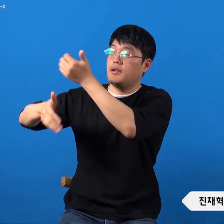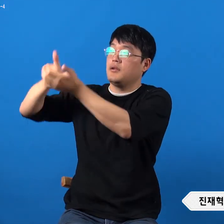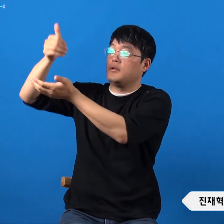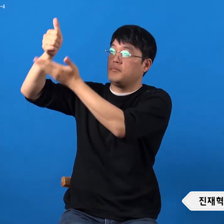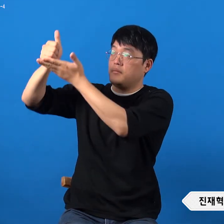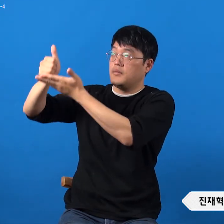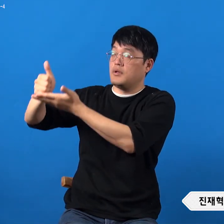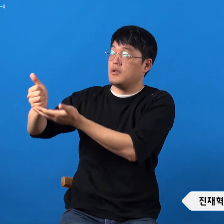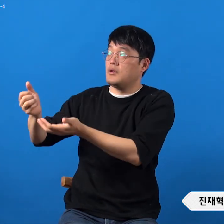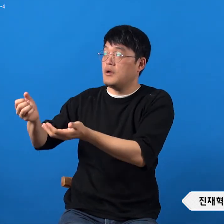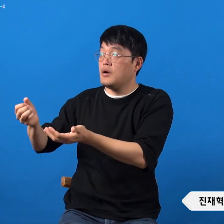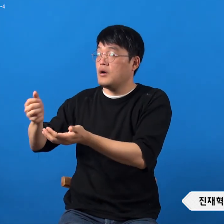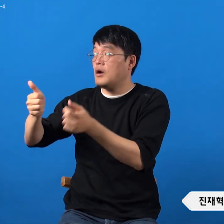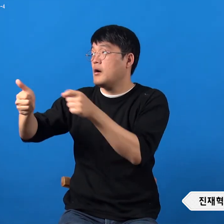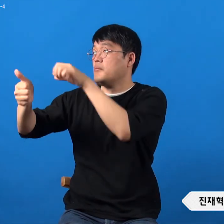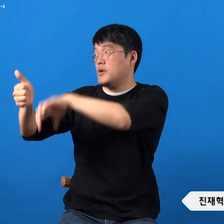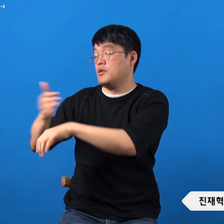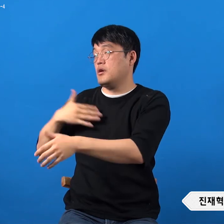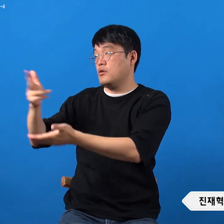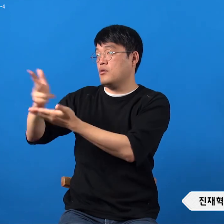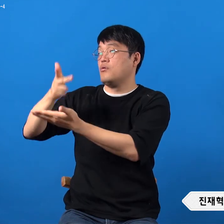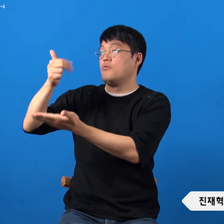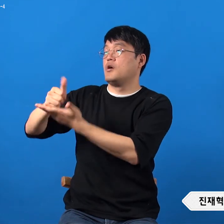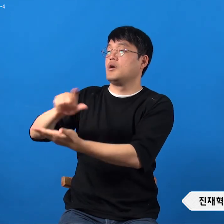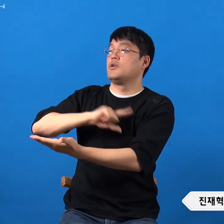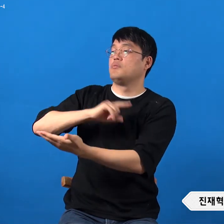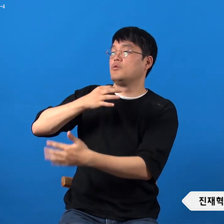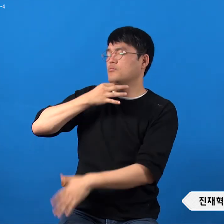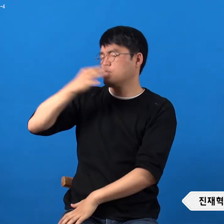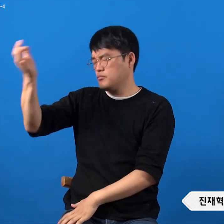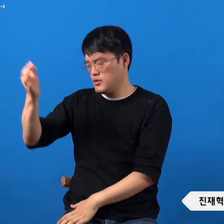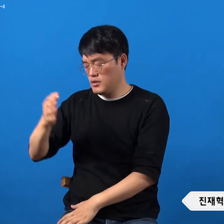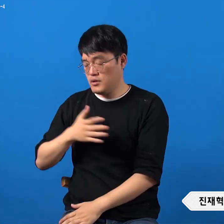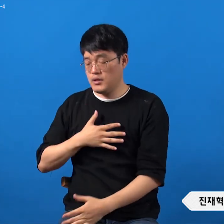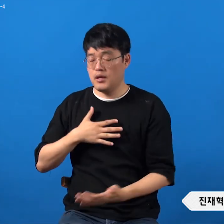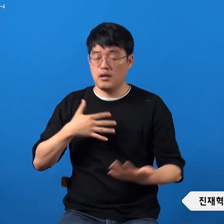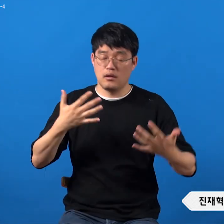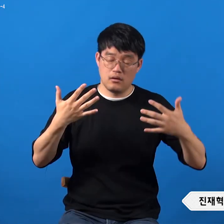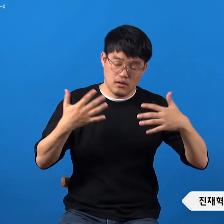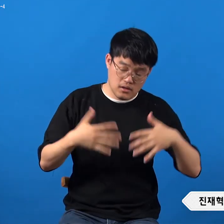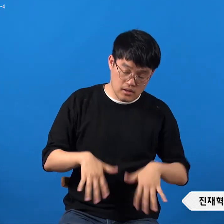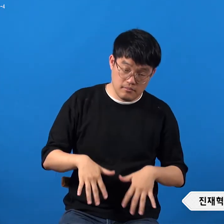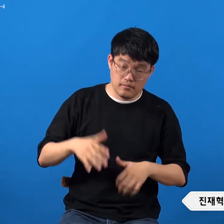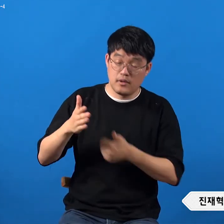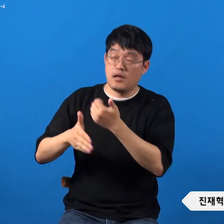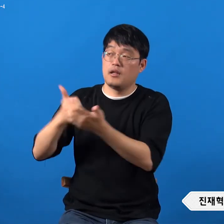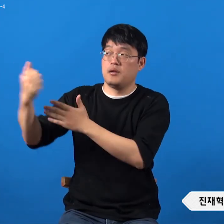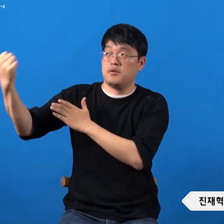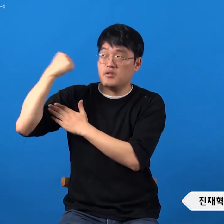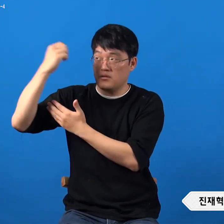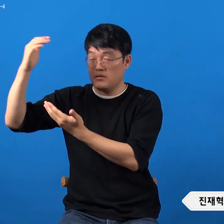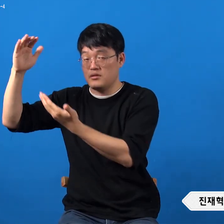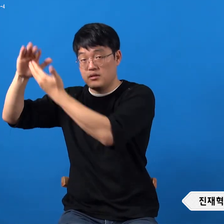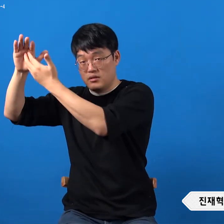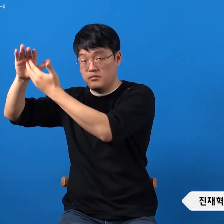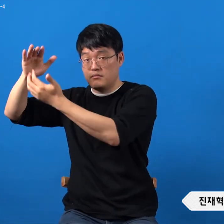단에 여호와의 이름을 부릅니다. 나의 연약함, 하나님의